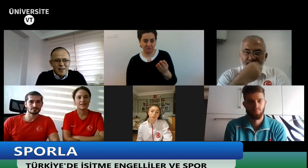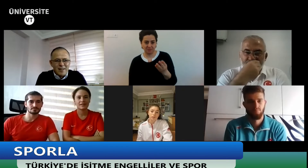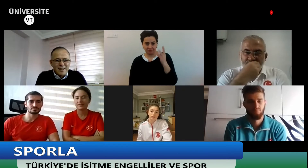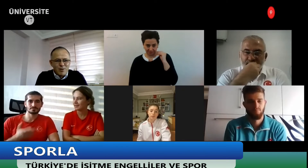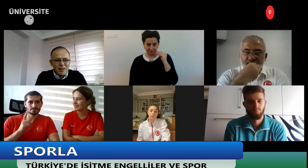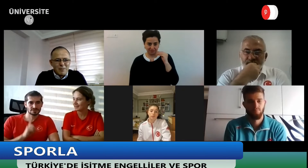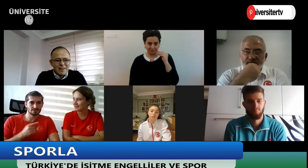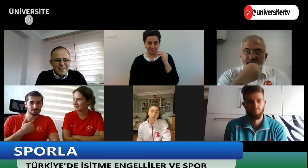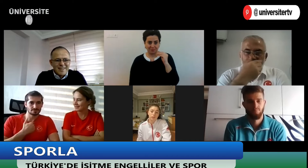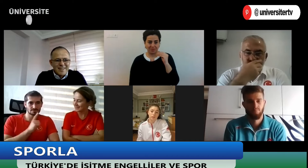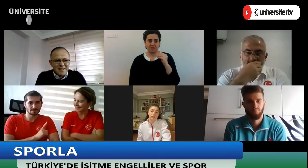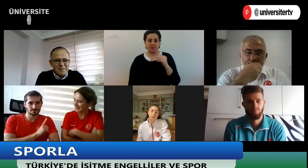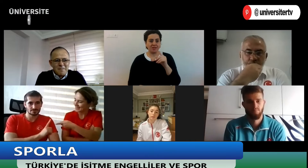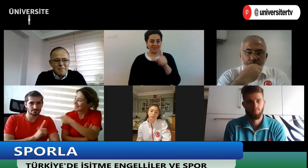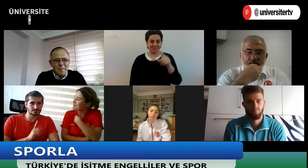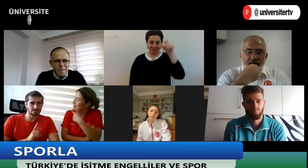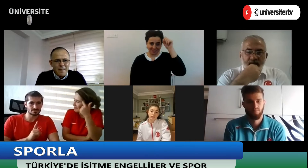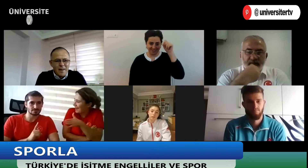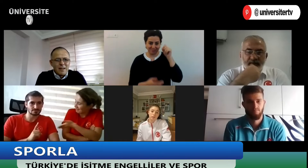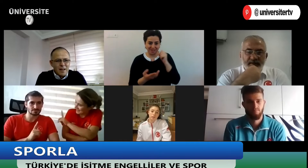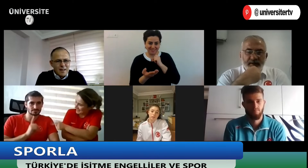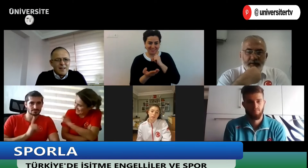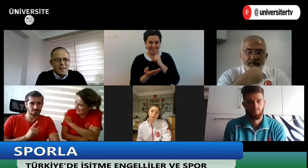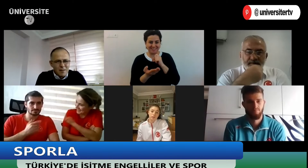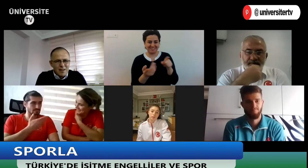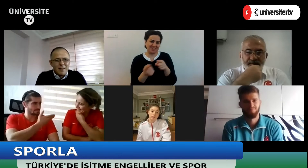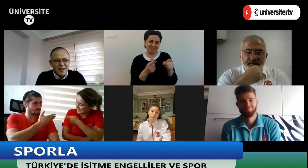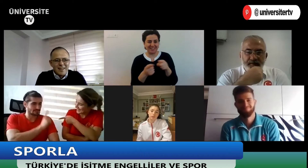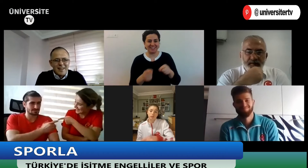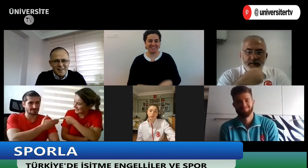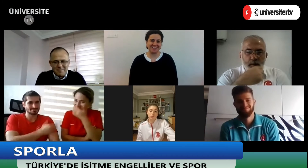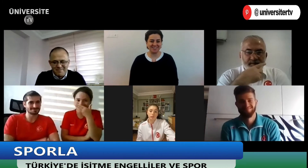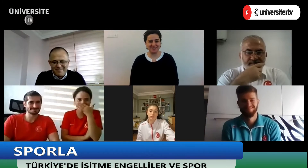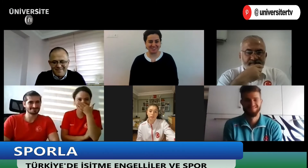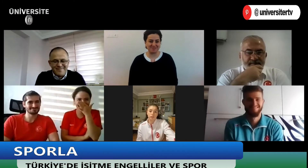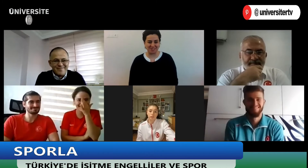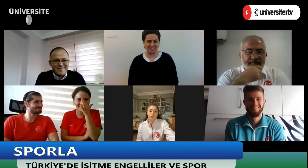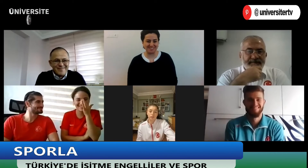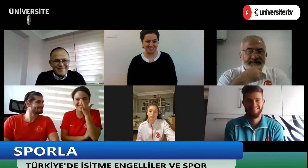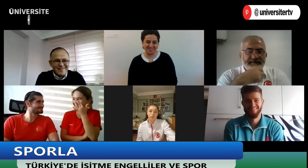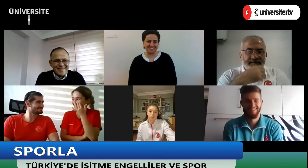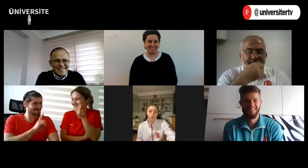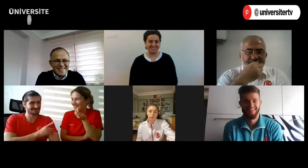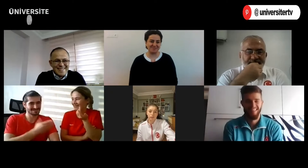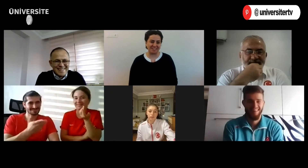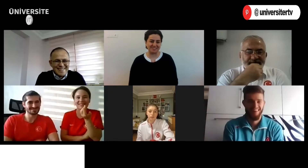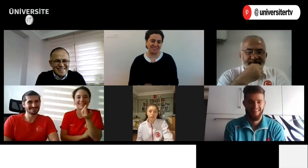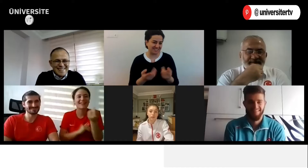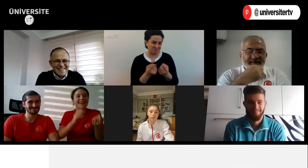çok rahatlıkla söyleyebilirsiniz. Evet, Aslan'dan başlama kaydıyla. Sen önce başla